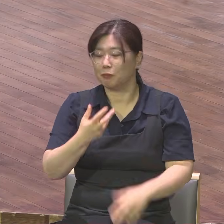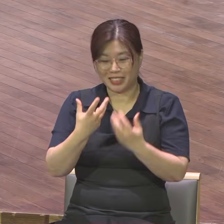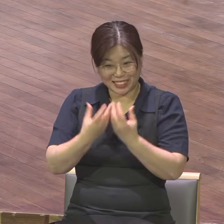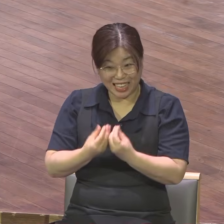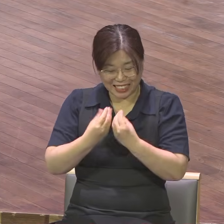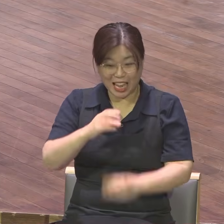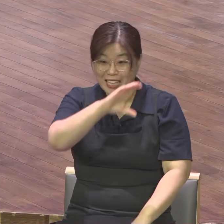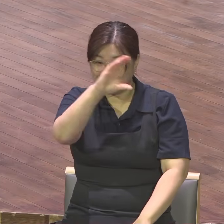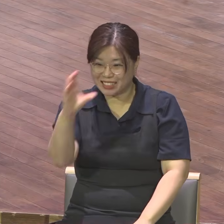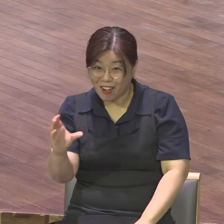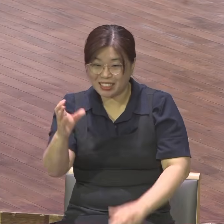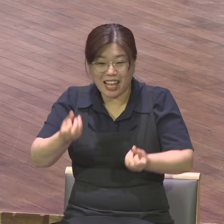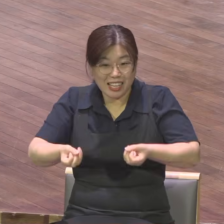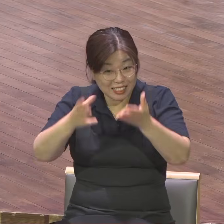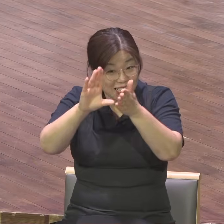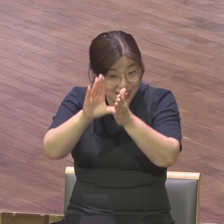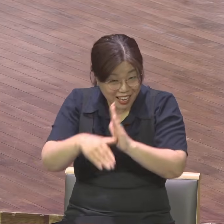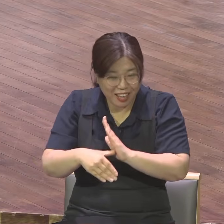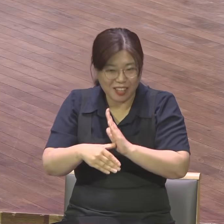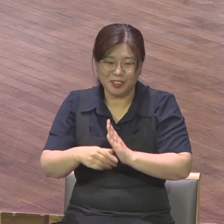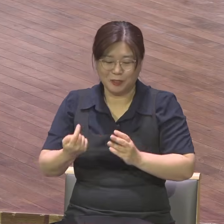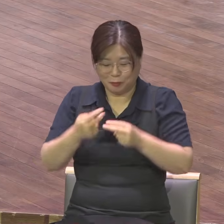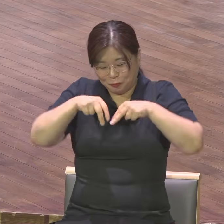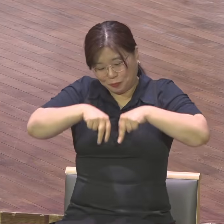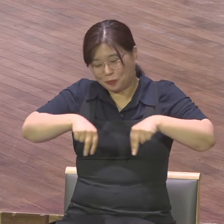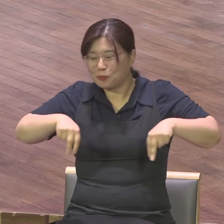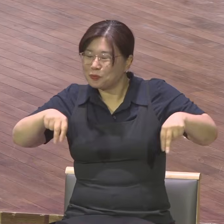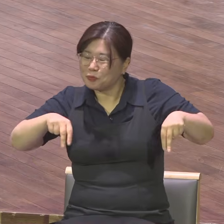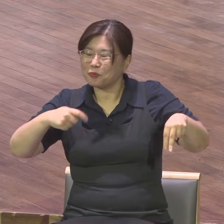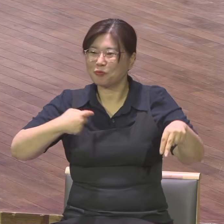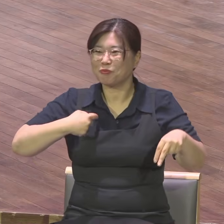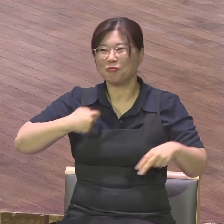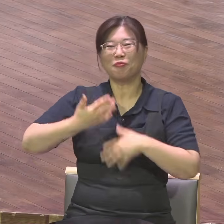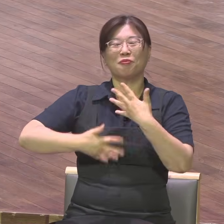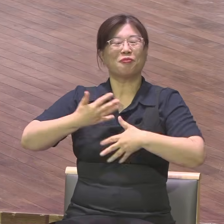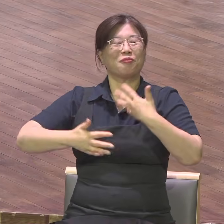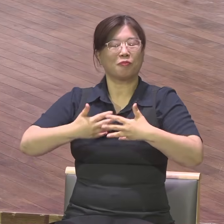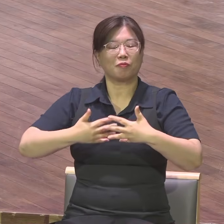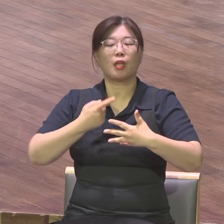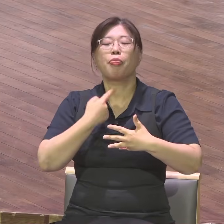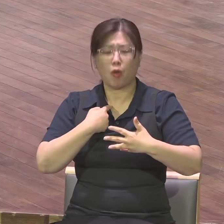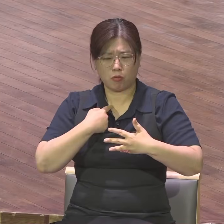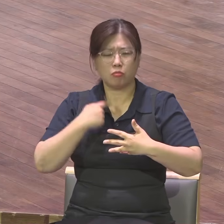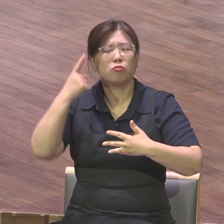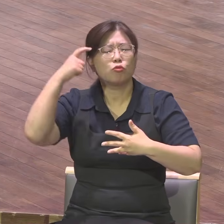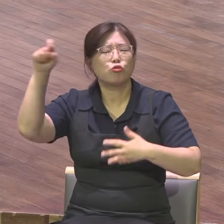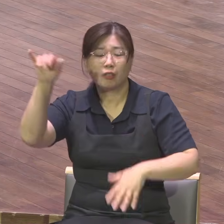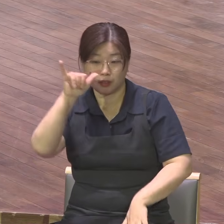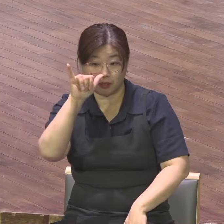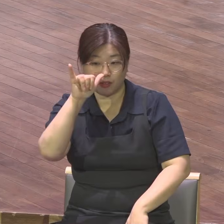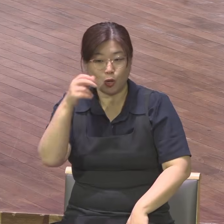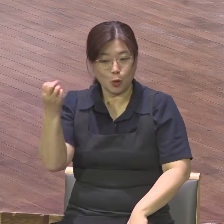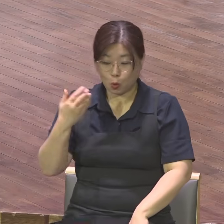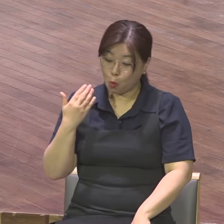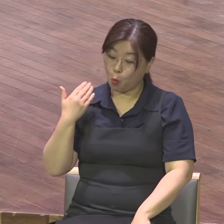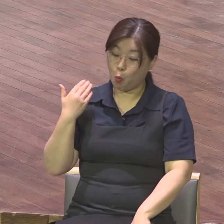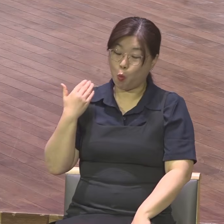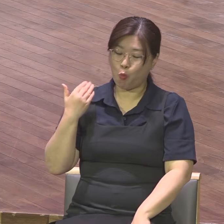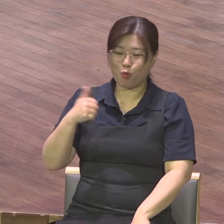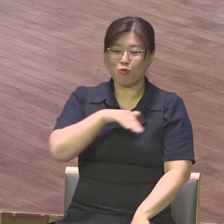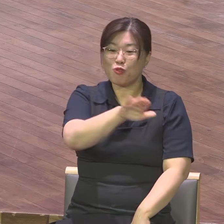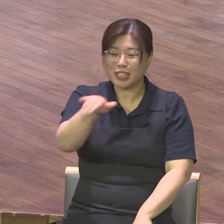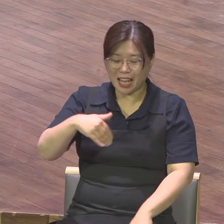무슨 전에 한 것처럼 우리 성경 퀴즈대회, 성경 암송대회 이거 많이 한 게 좋아요. 특별히